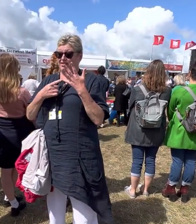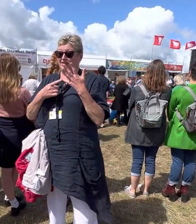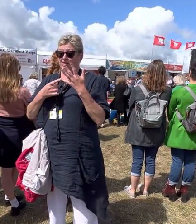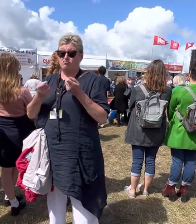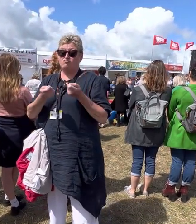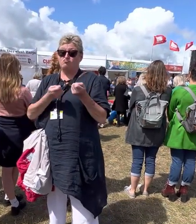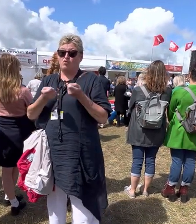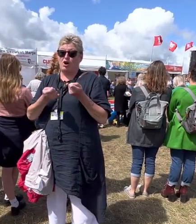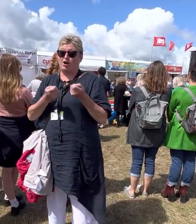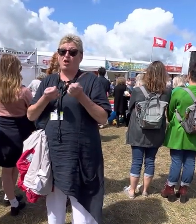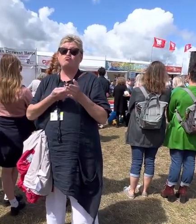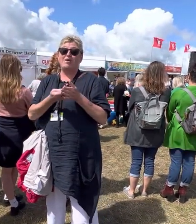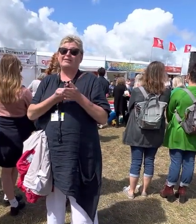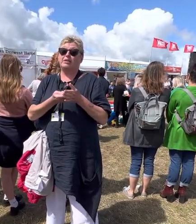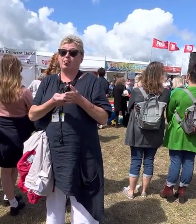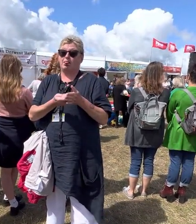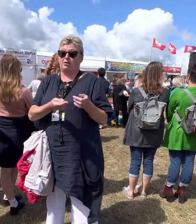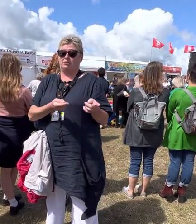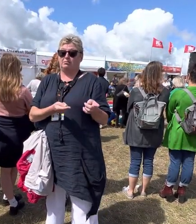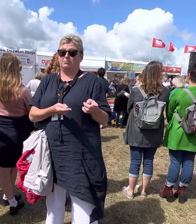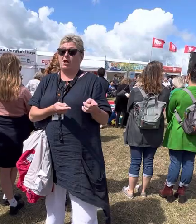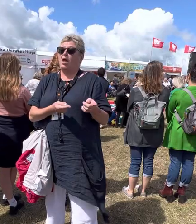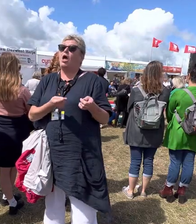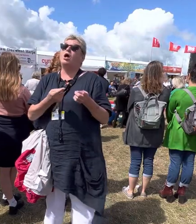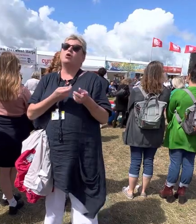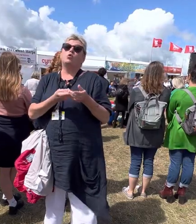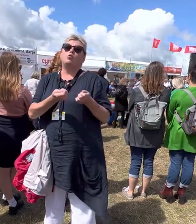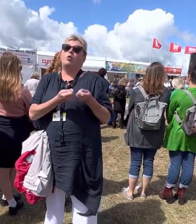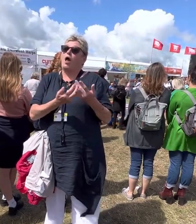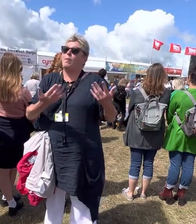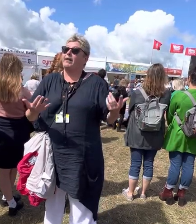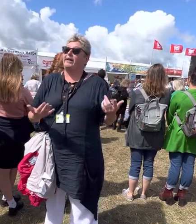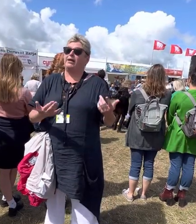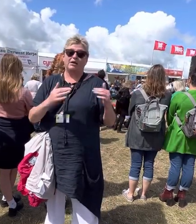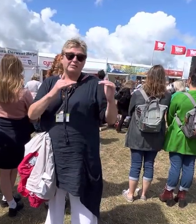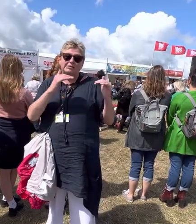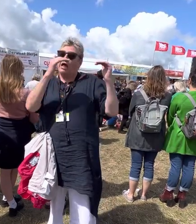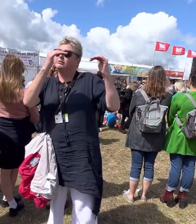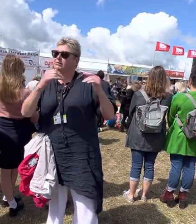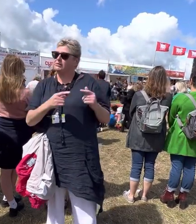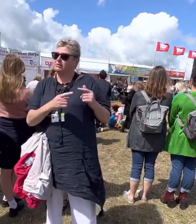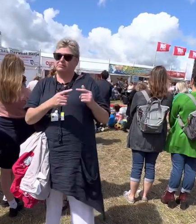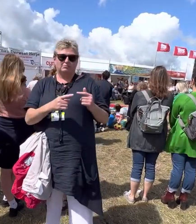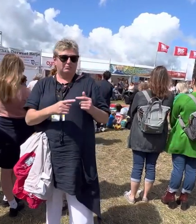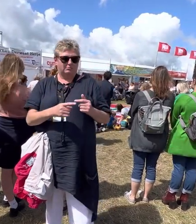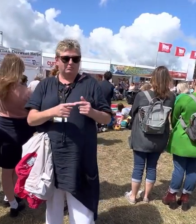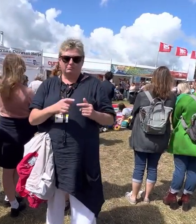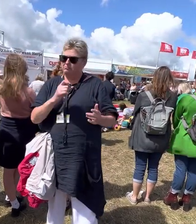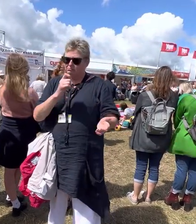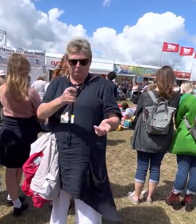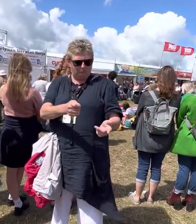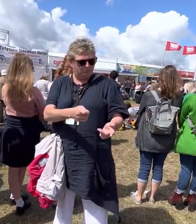sector rhentu. Rheoli lefelau'r rhent, safonau tai ac amodau tenantiaeth i sicrhau